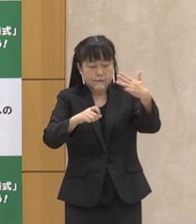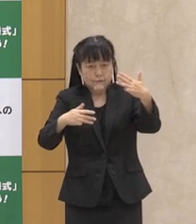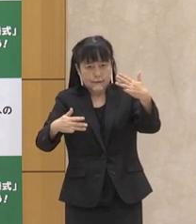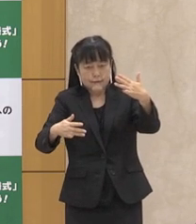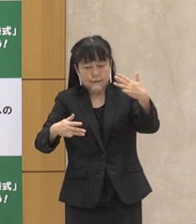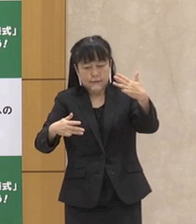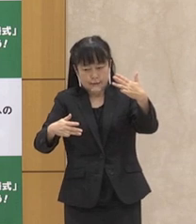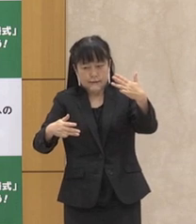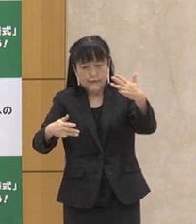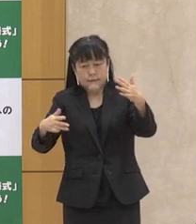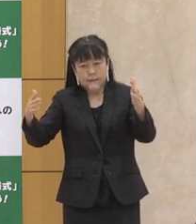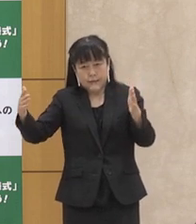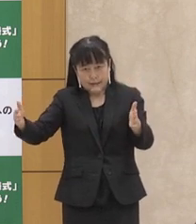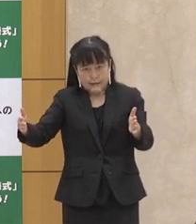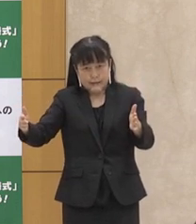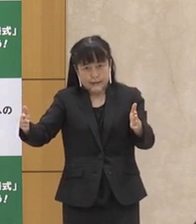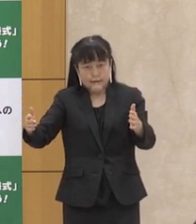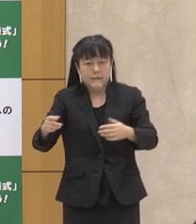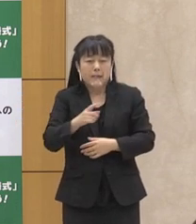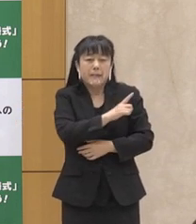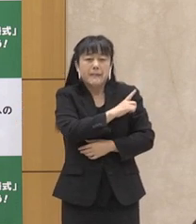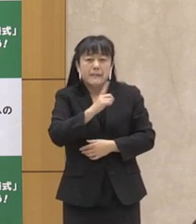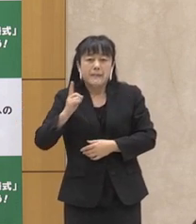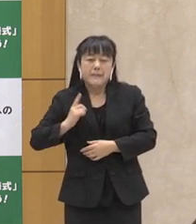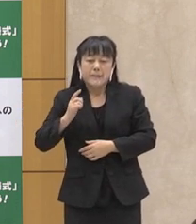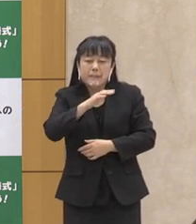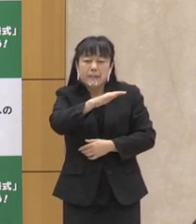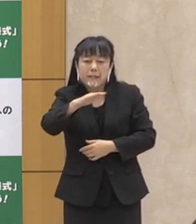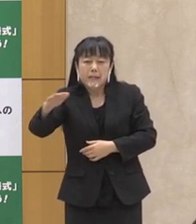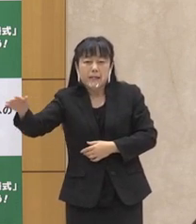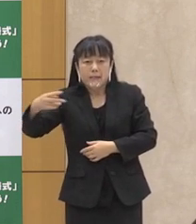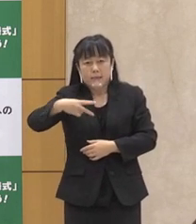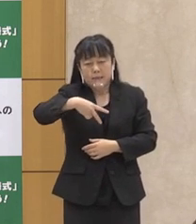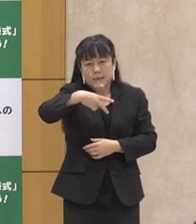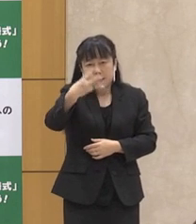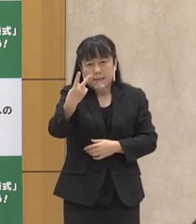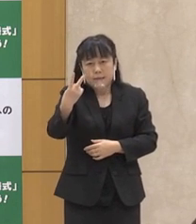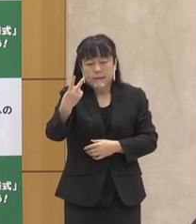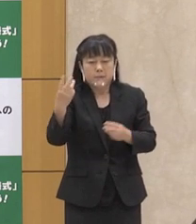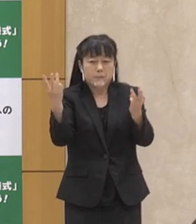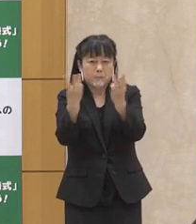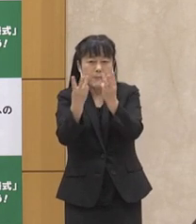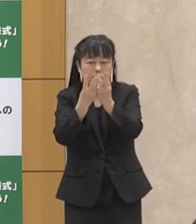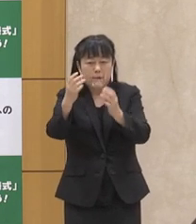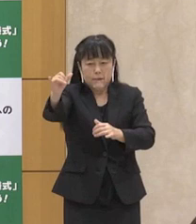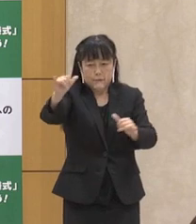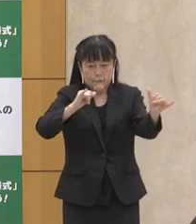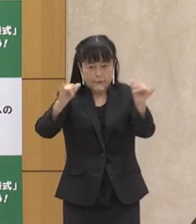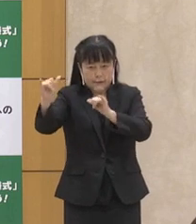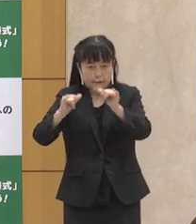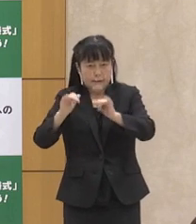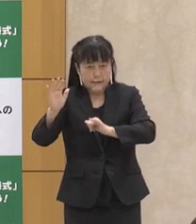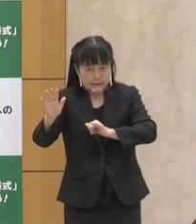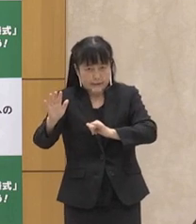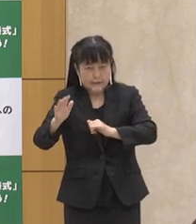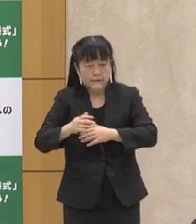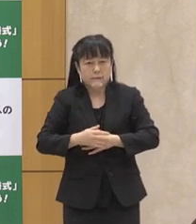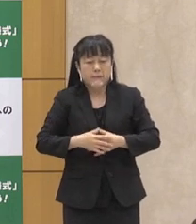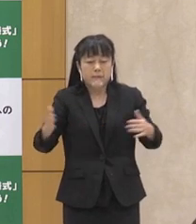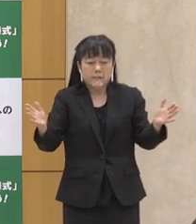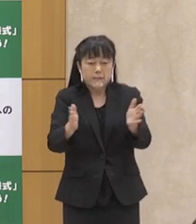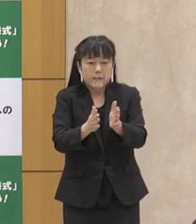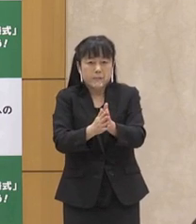、1日平均200件の相談が寄せられ、29日間で延べ5820件